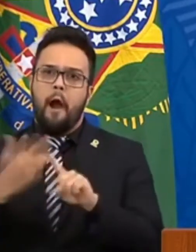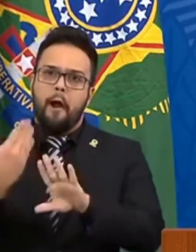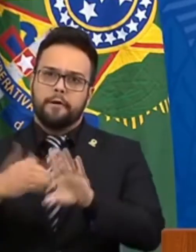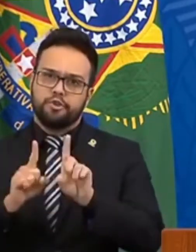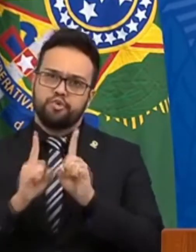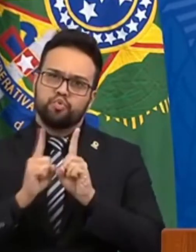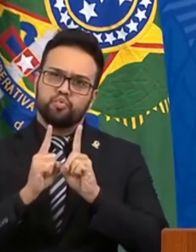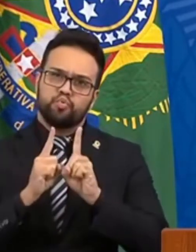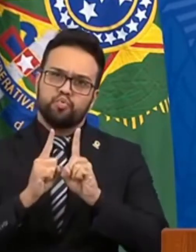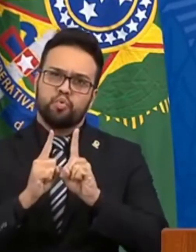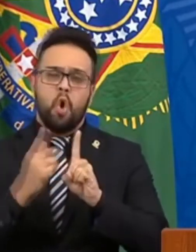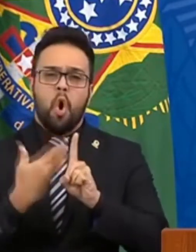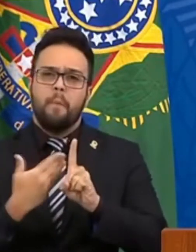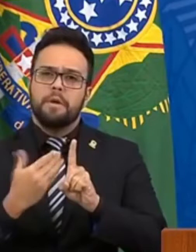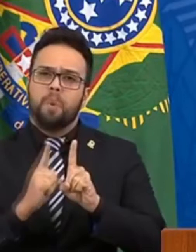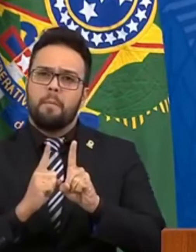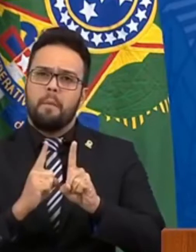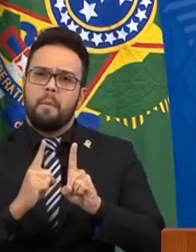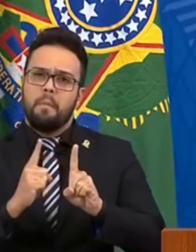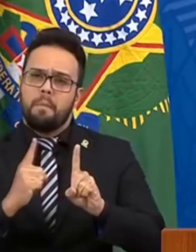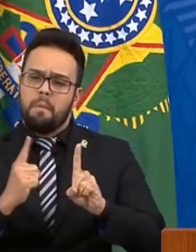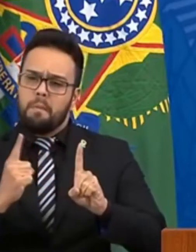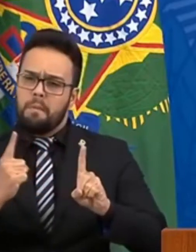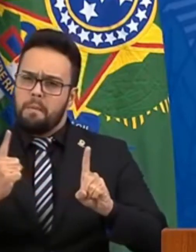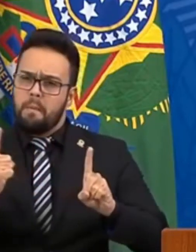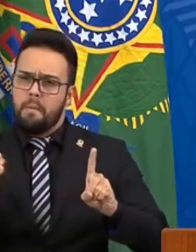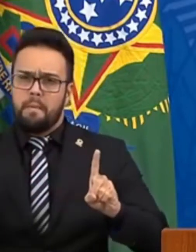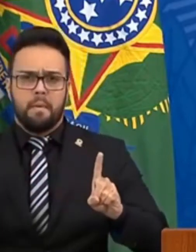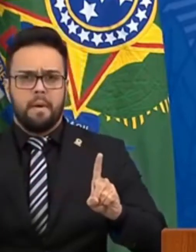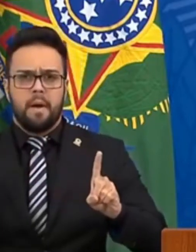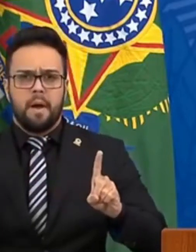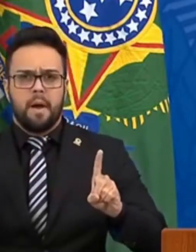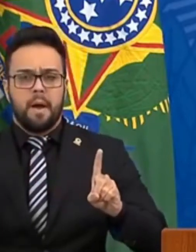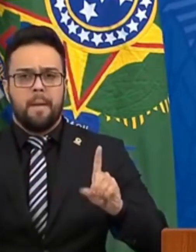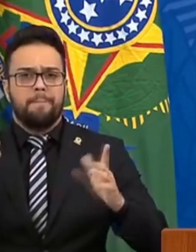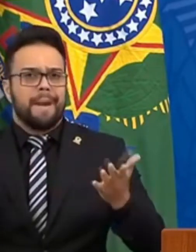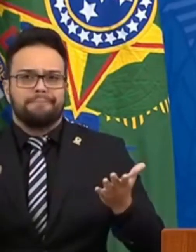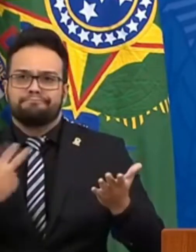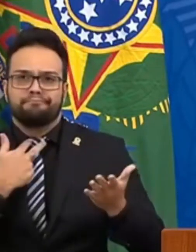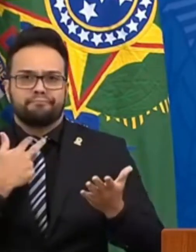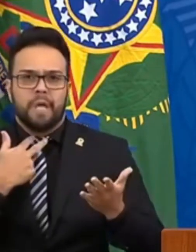mas não podemos tomar decisões